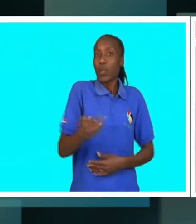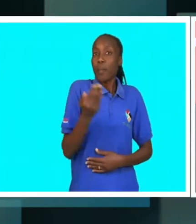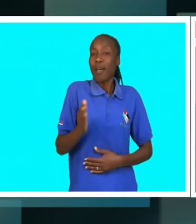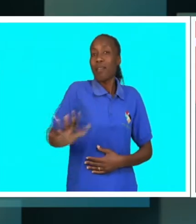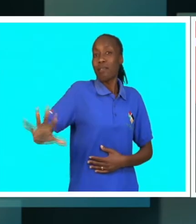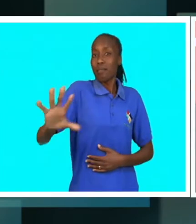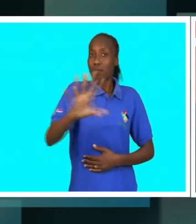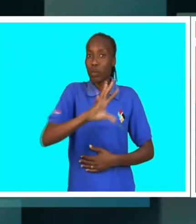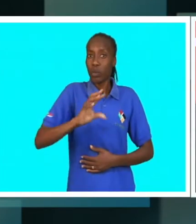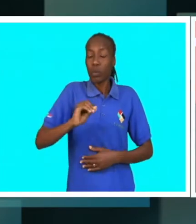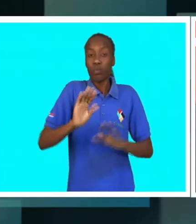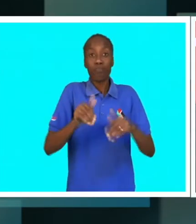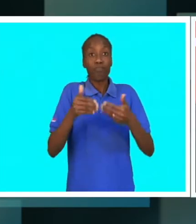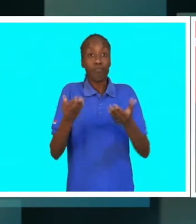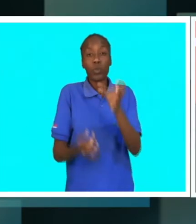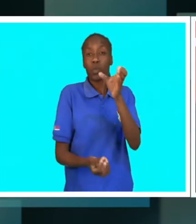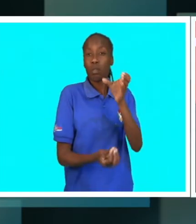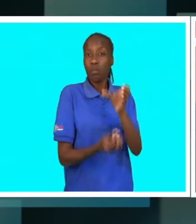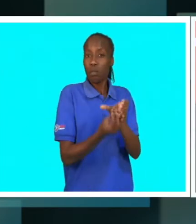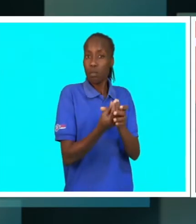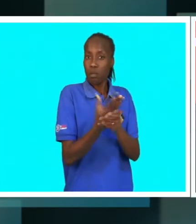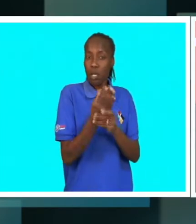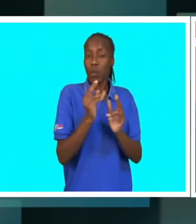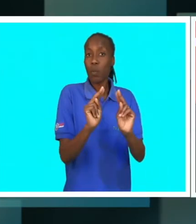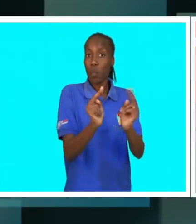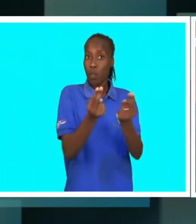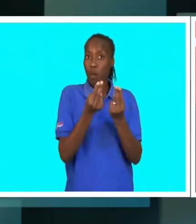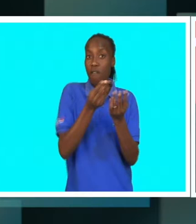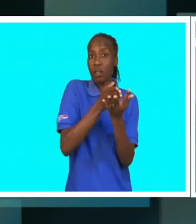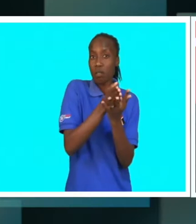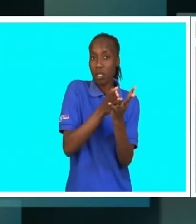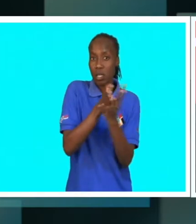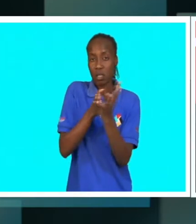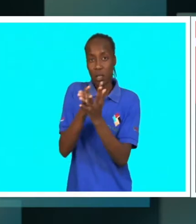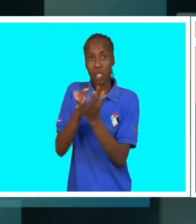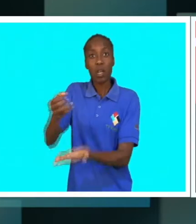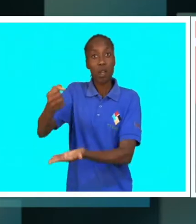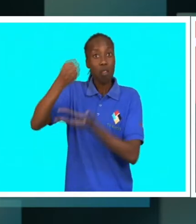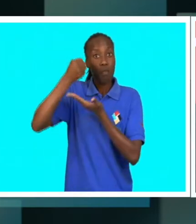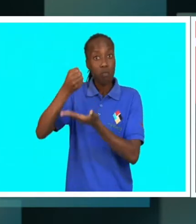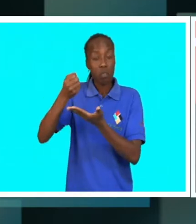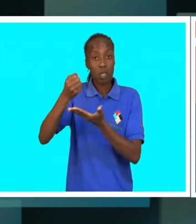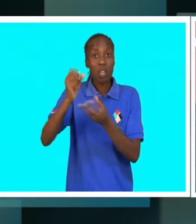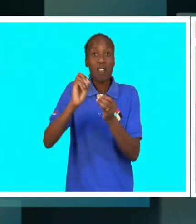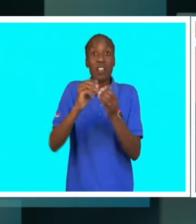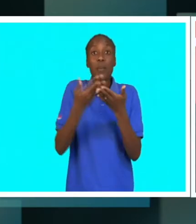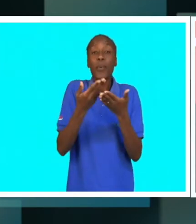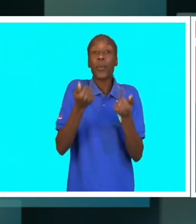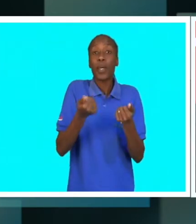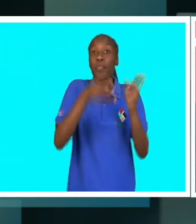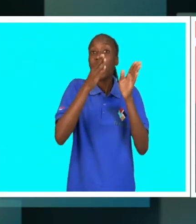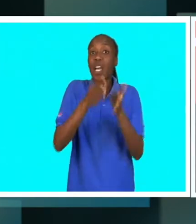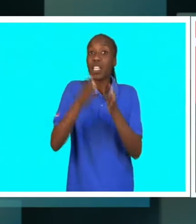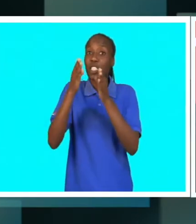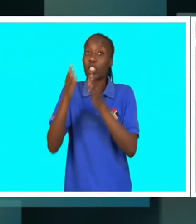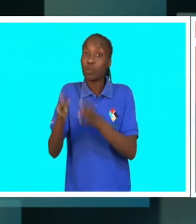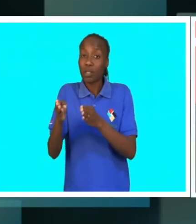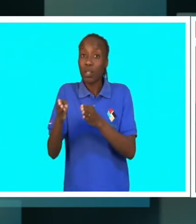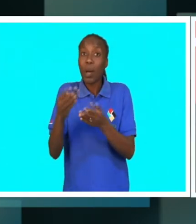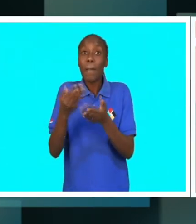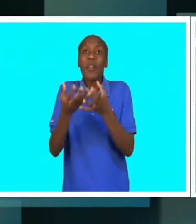para todos. Que com a introdução desta nova estratégia de financiamento, não tenhamos pessoas